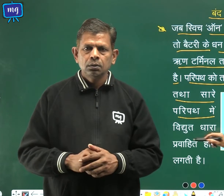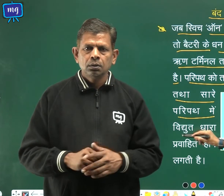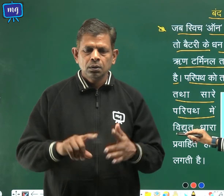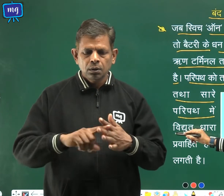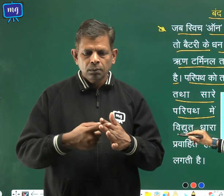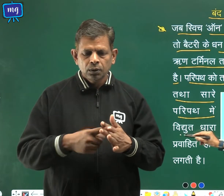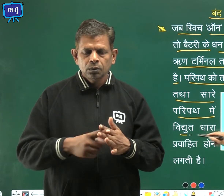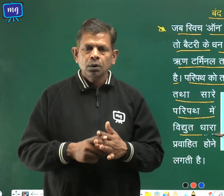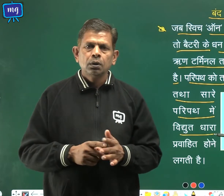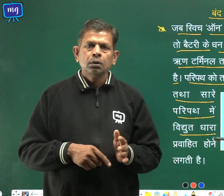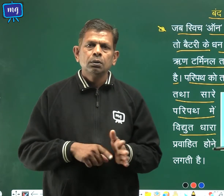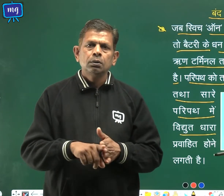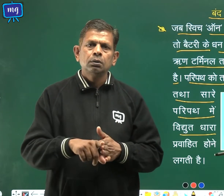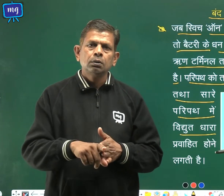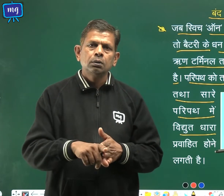विद्युत धारा